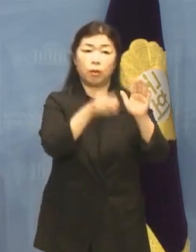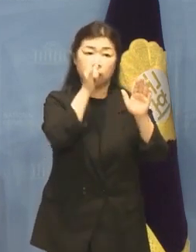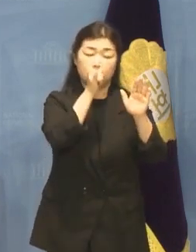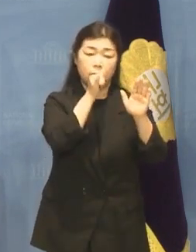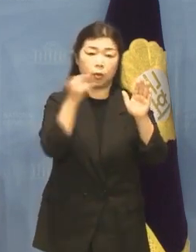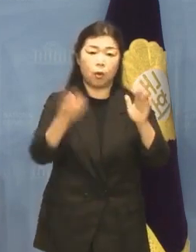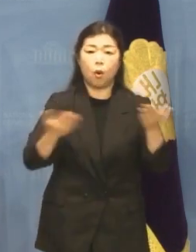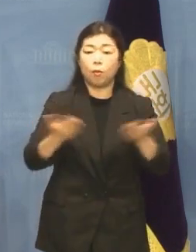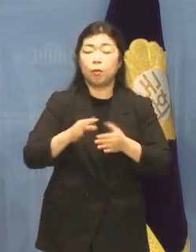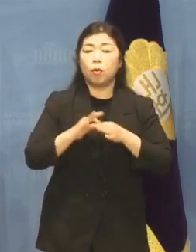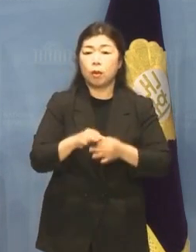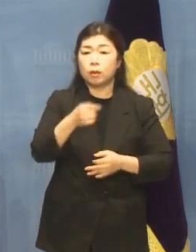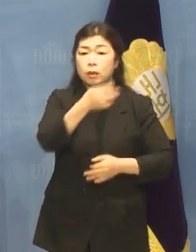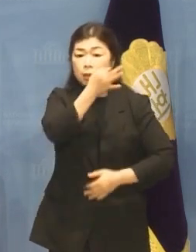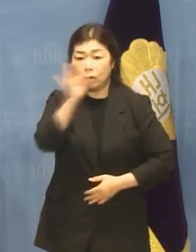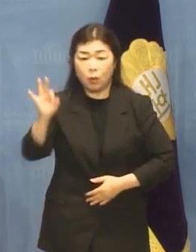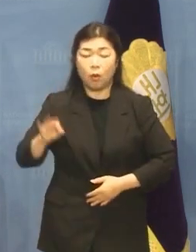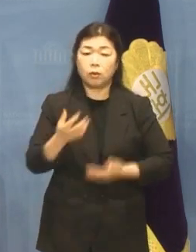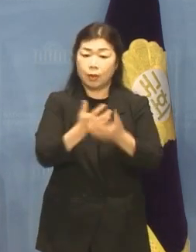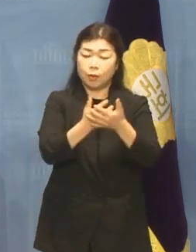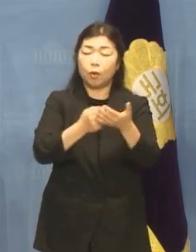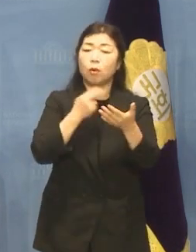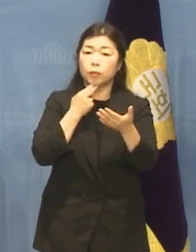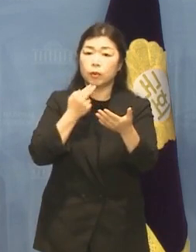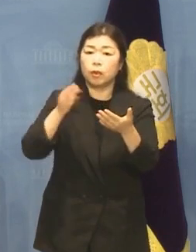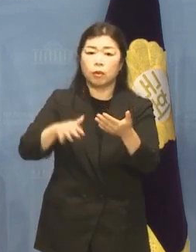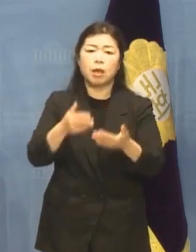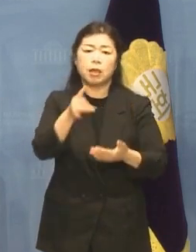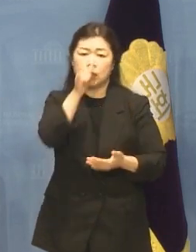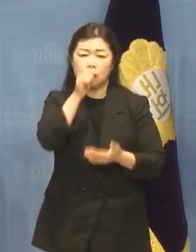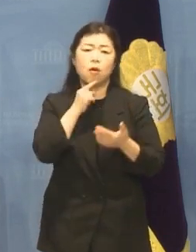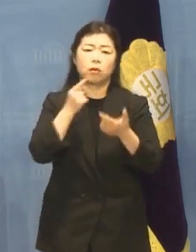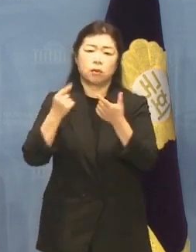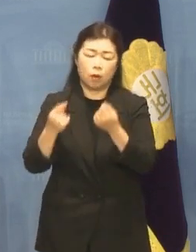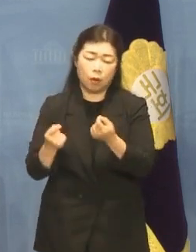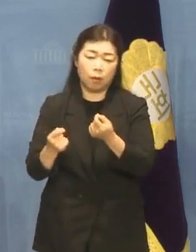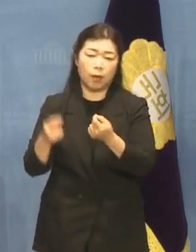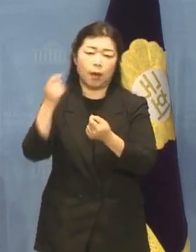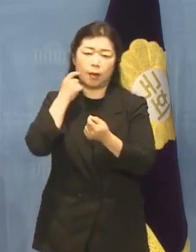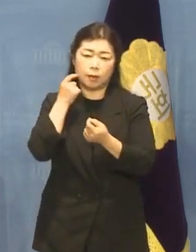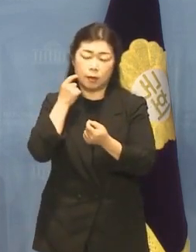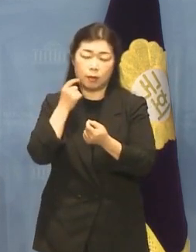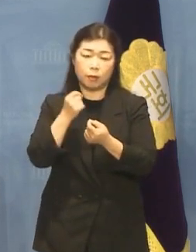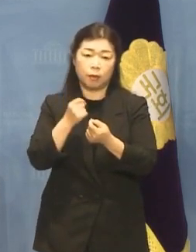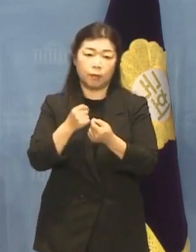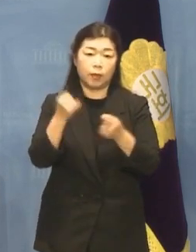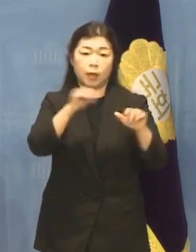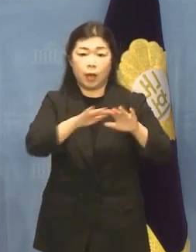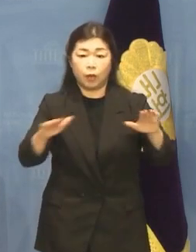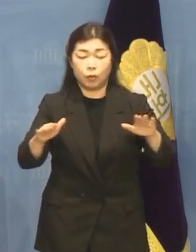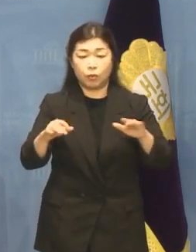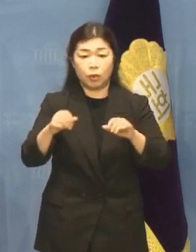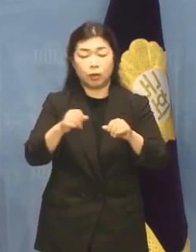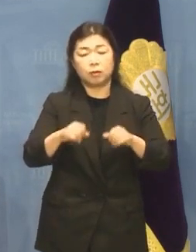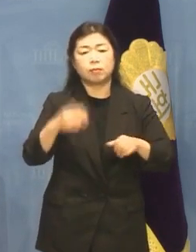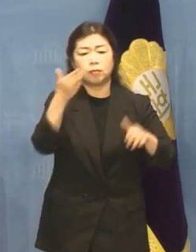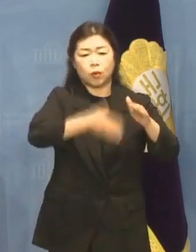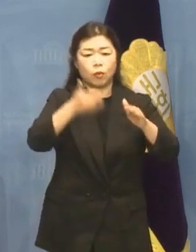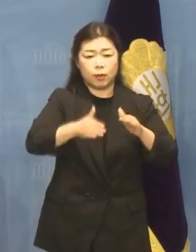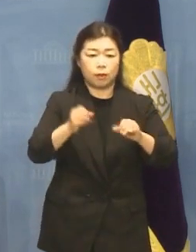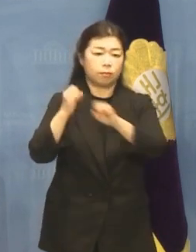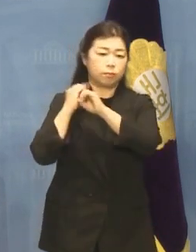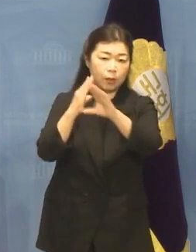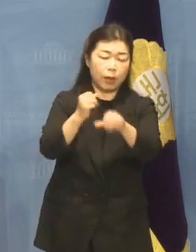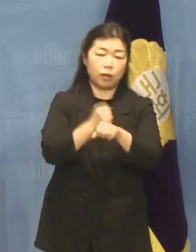업무 관련성을 인정할 자료가 없음에도 있는 것처럼 해수부장으로 결정하여 집행하는 위법